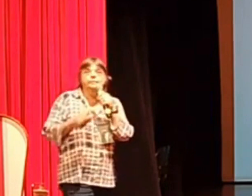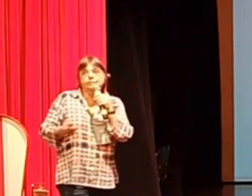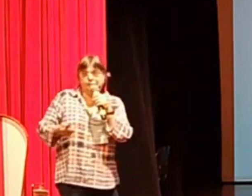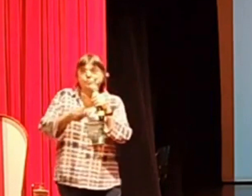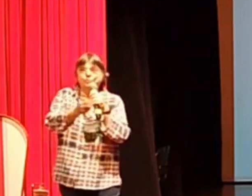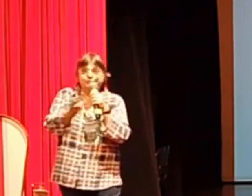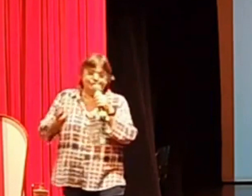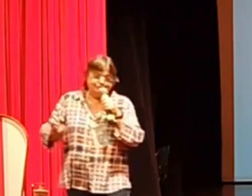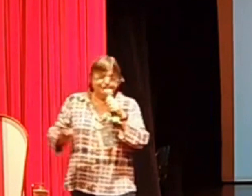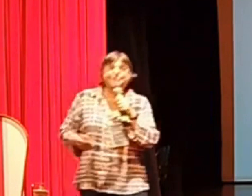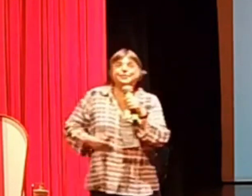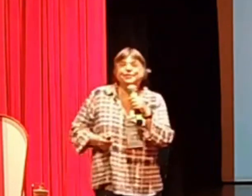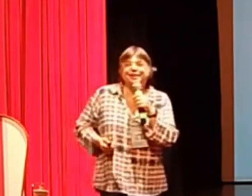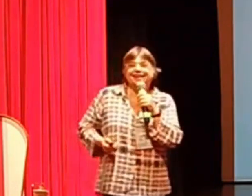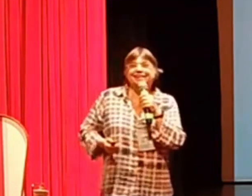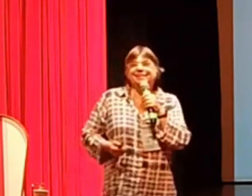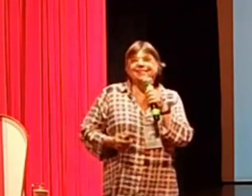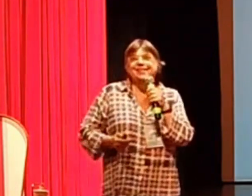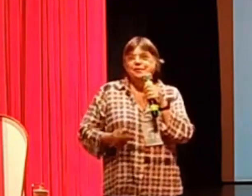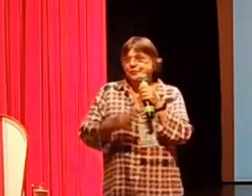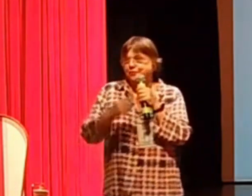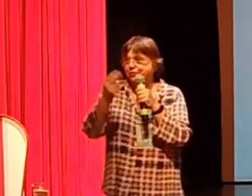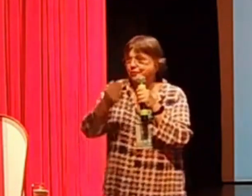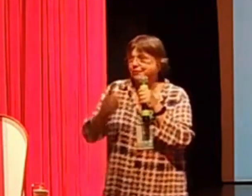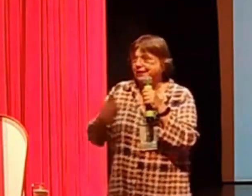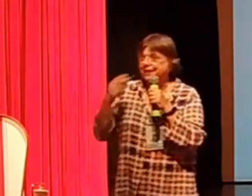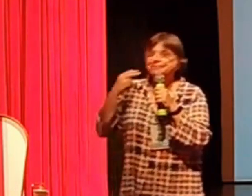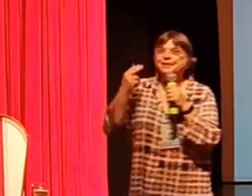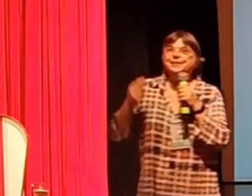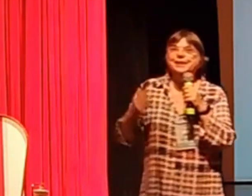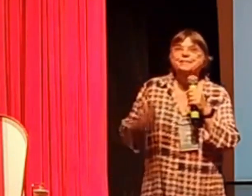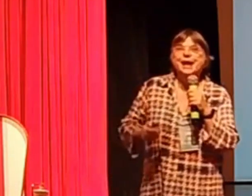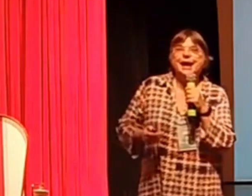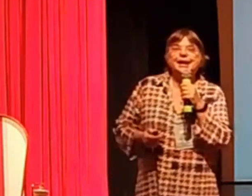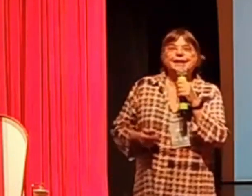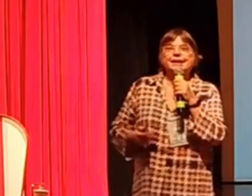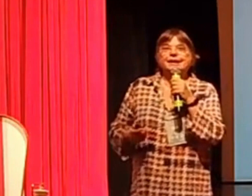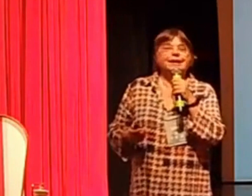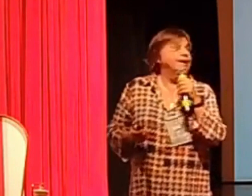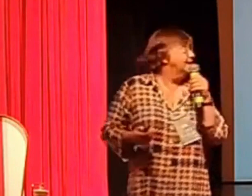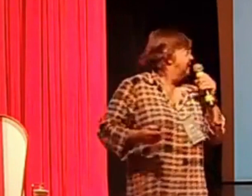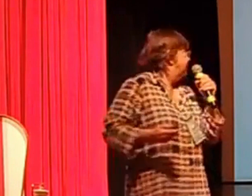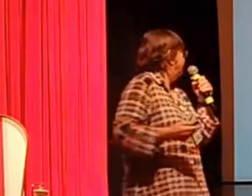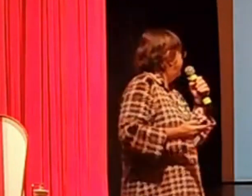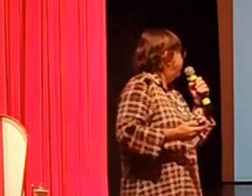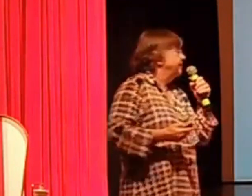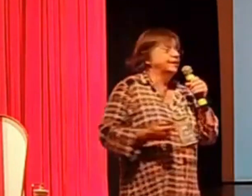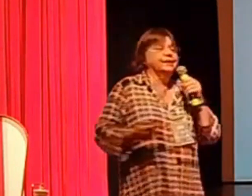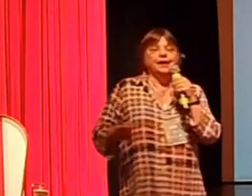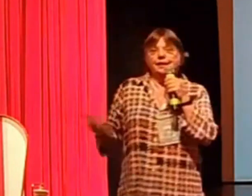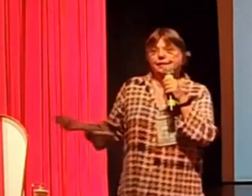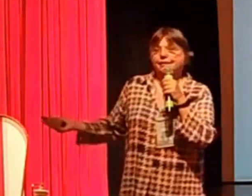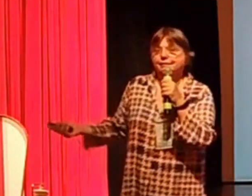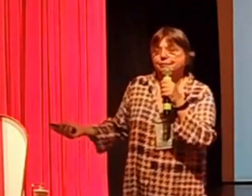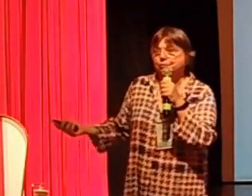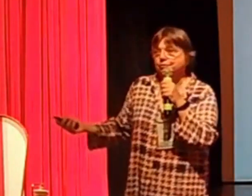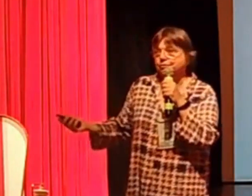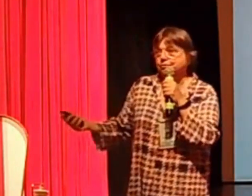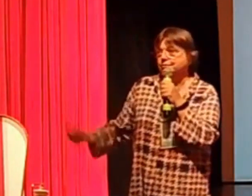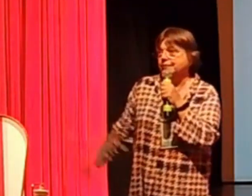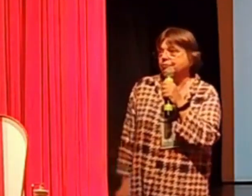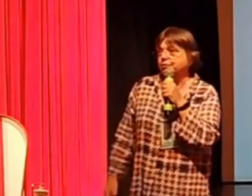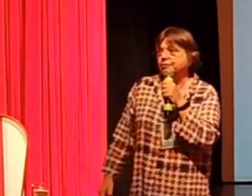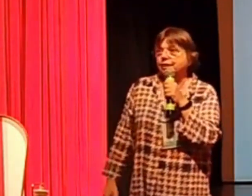A síntese é tudo isso que a gente acabou de falar. Então, só fica ali para a gente lembrar. Eu queria agradecer